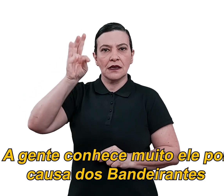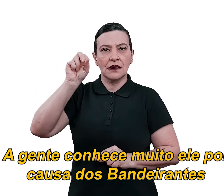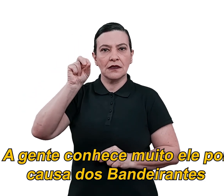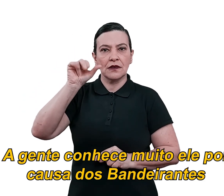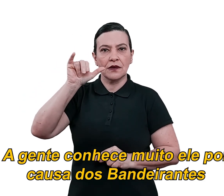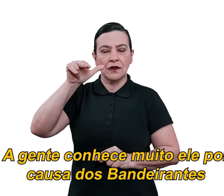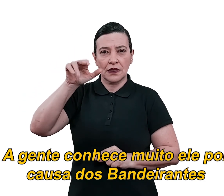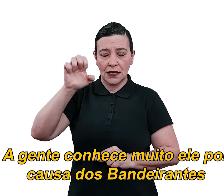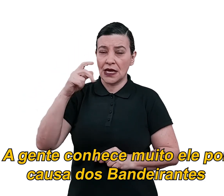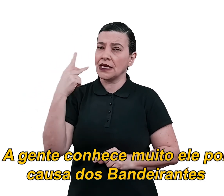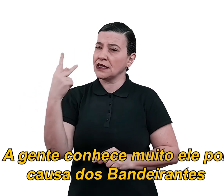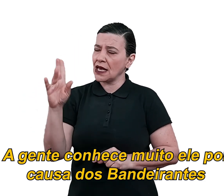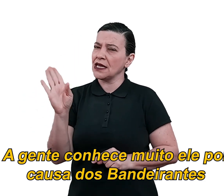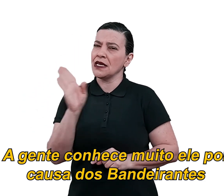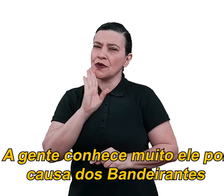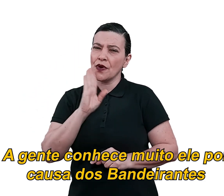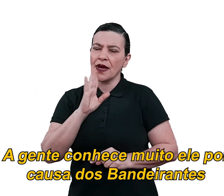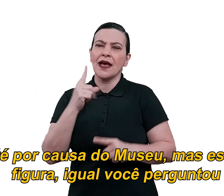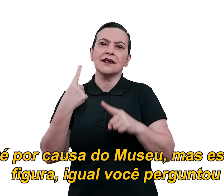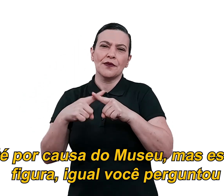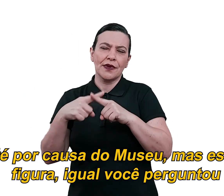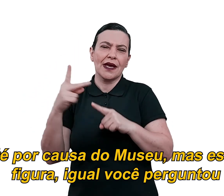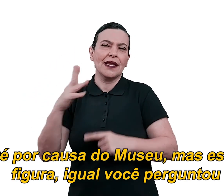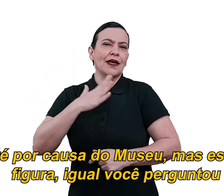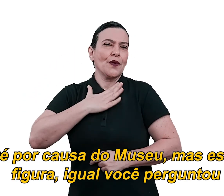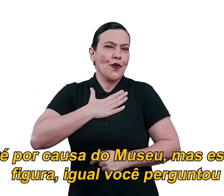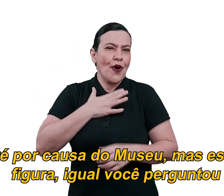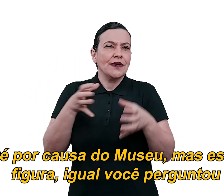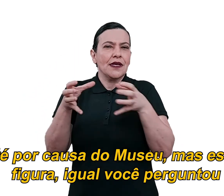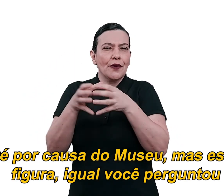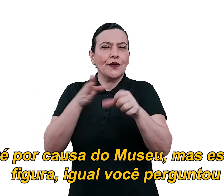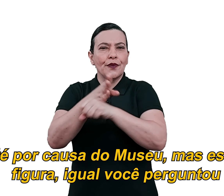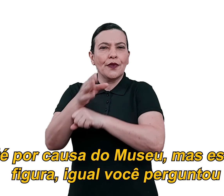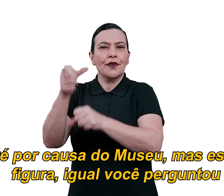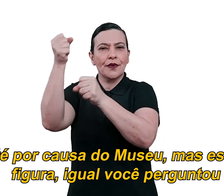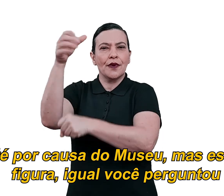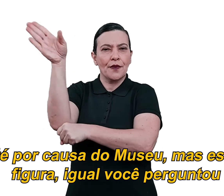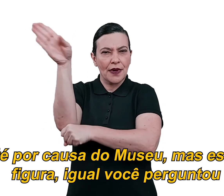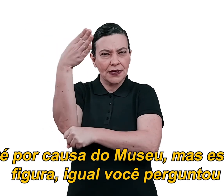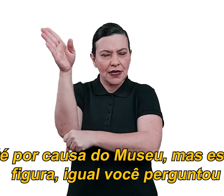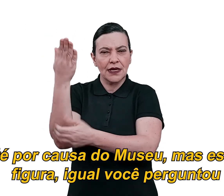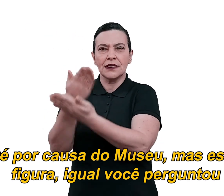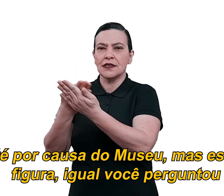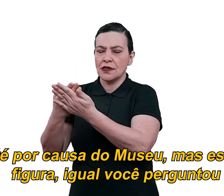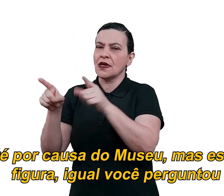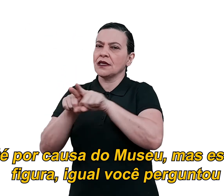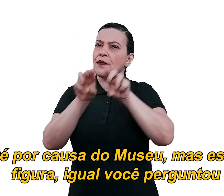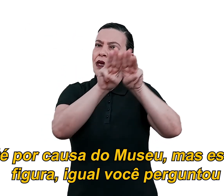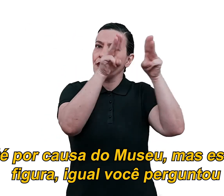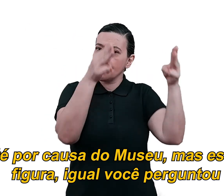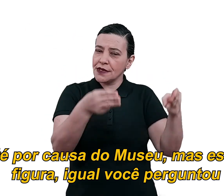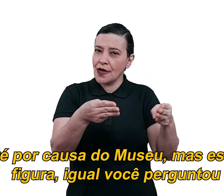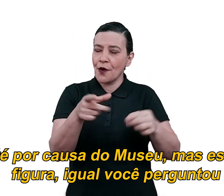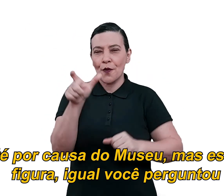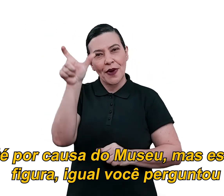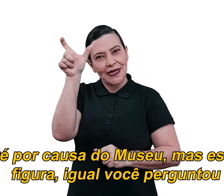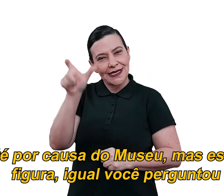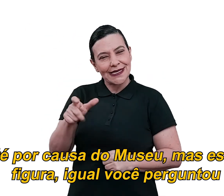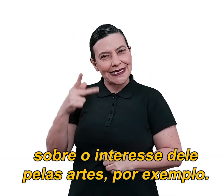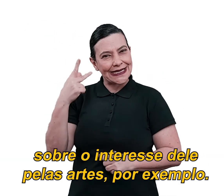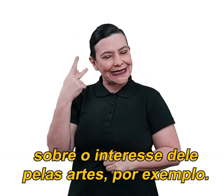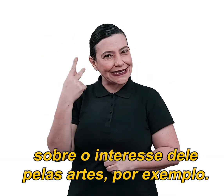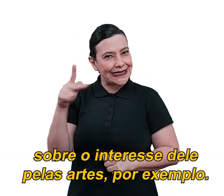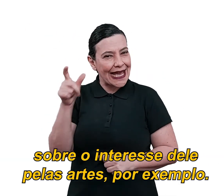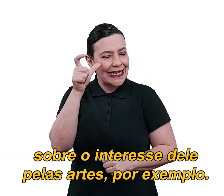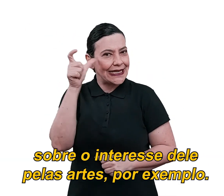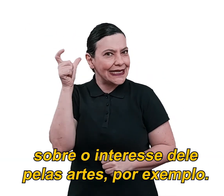variada, a gente conhece muito ele por causa dos bandeirantes, até por causa do museu, mas essa figura, igual você perguntou,